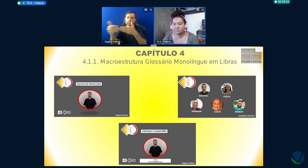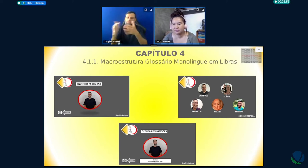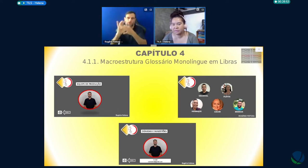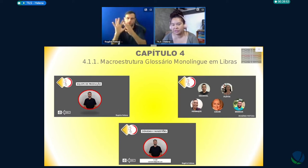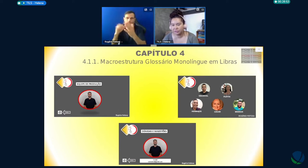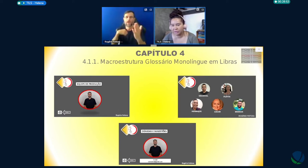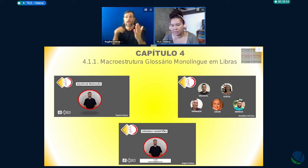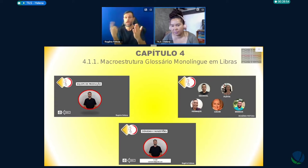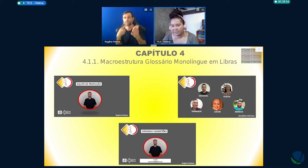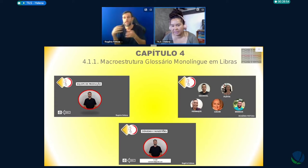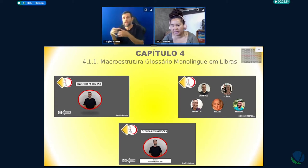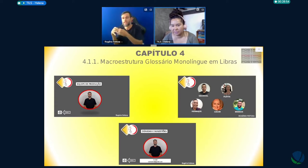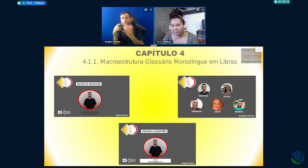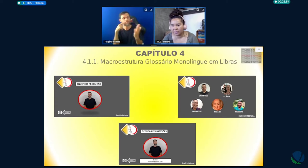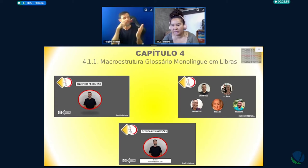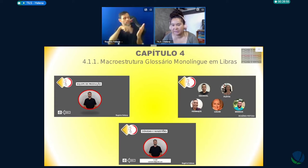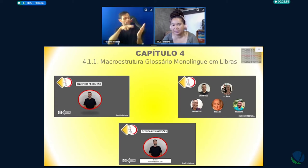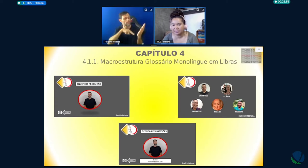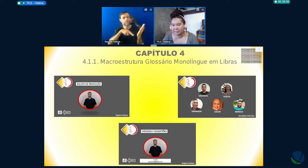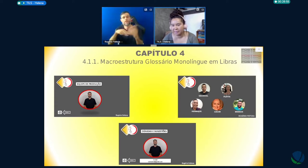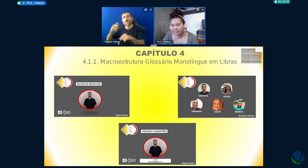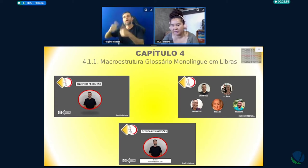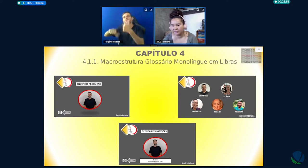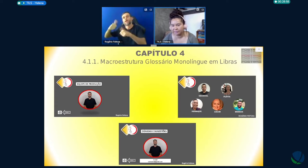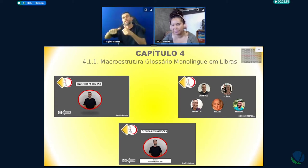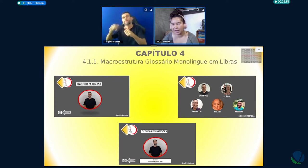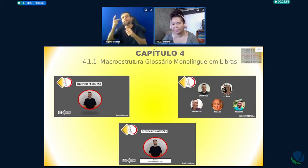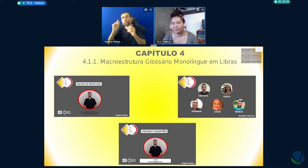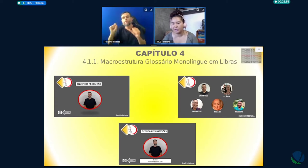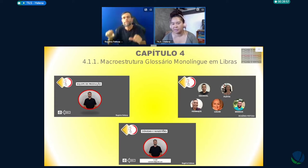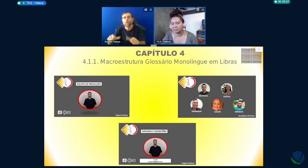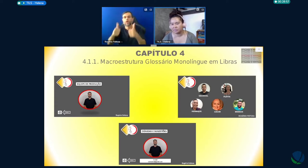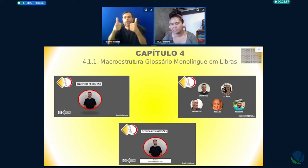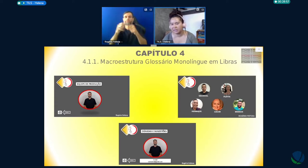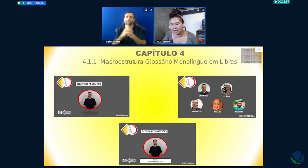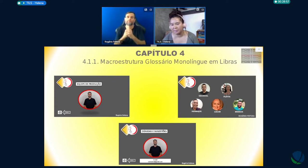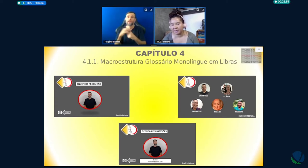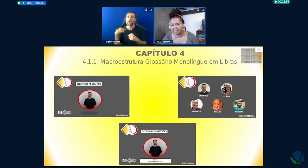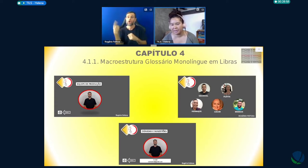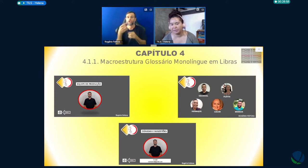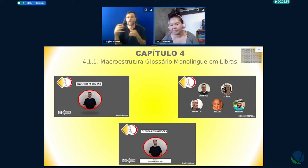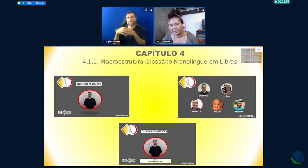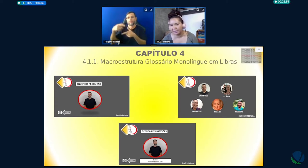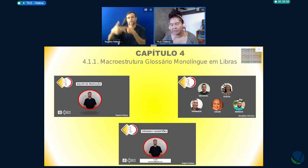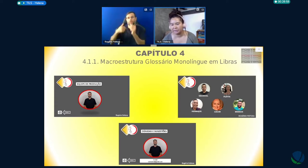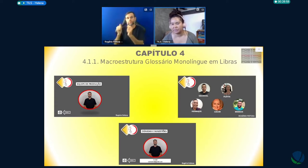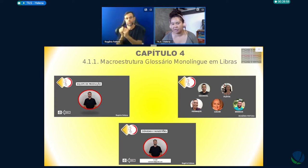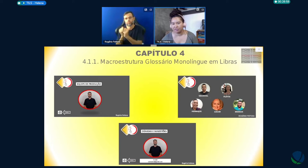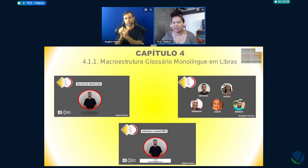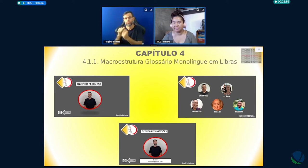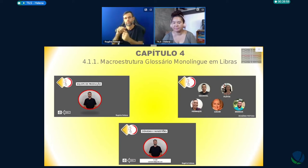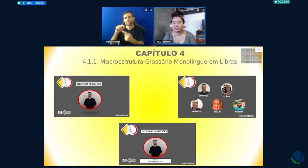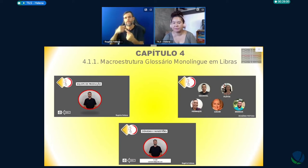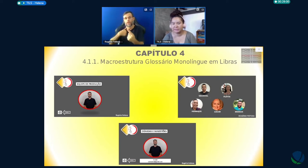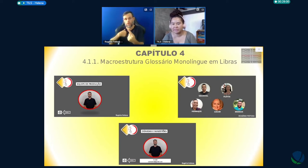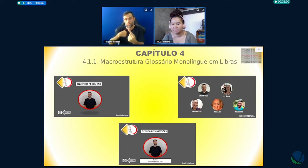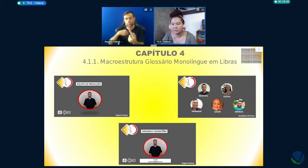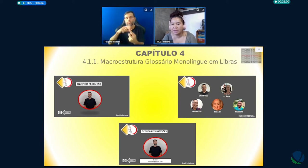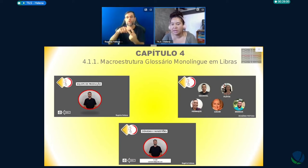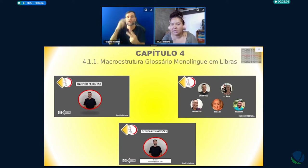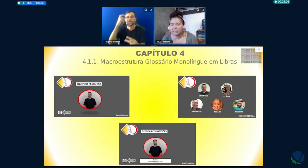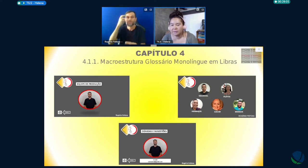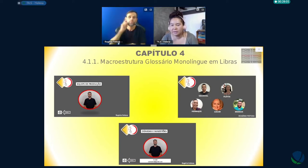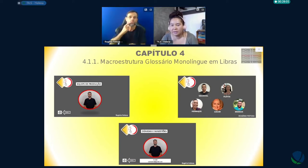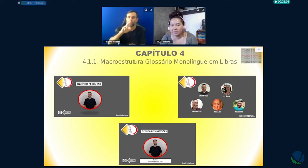comentários, questionando algumas questões, apoiando todo o trabalho para a melhoria do que a gente estava produzindo.